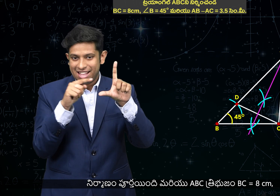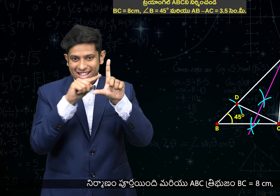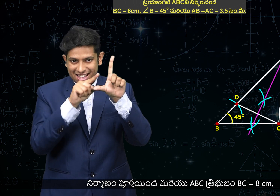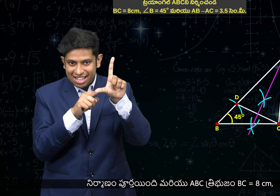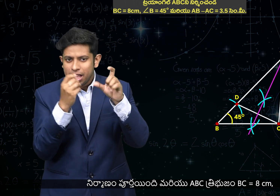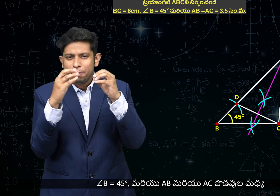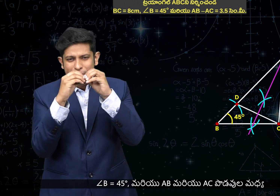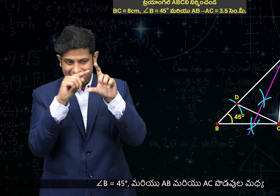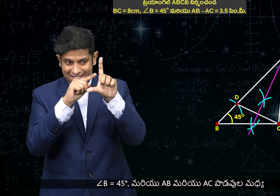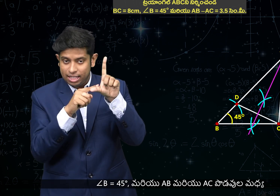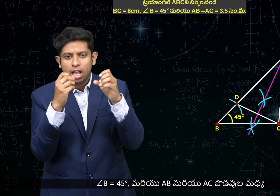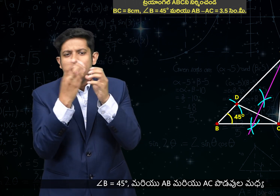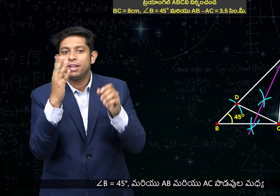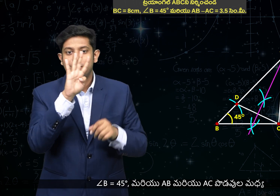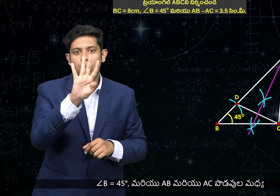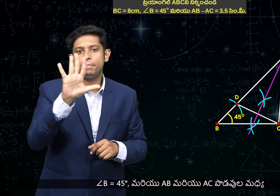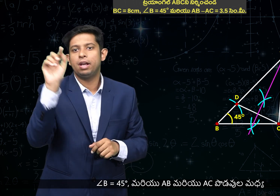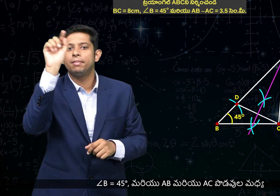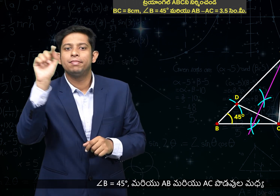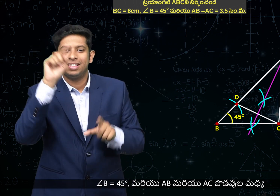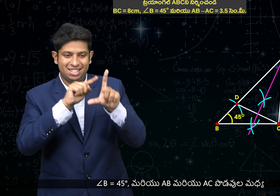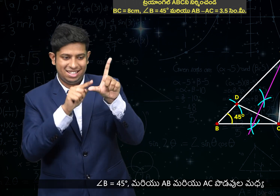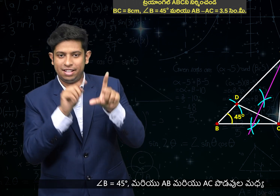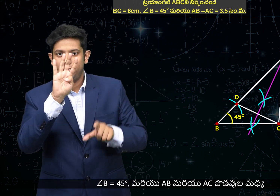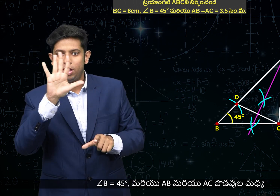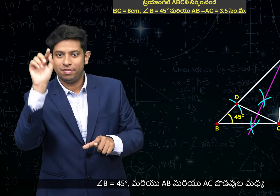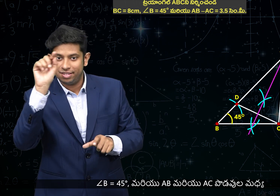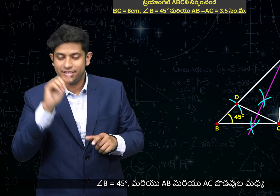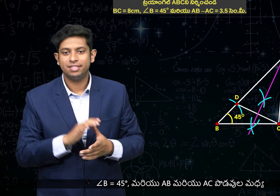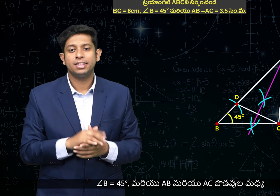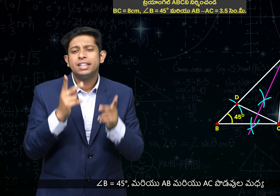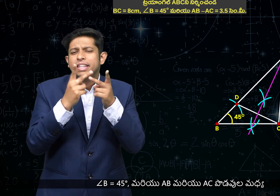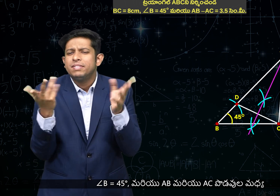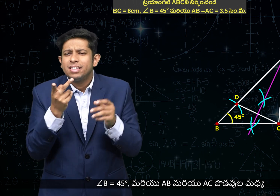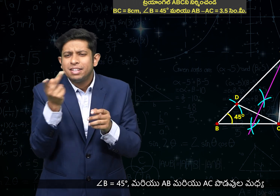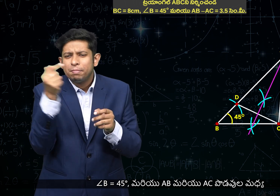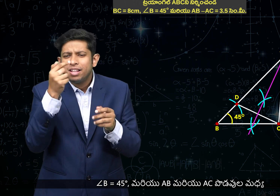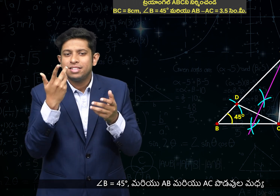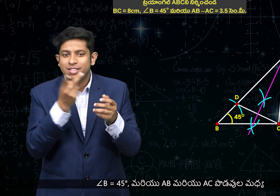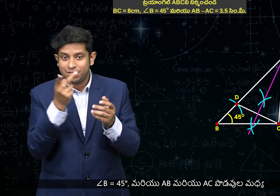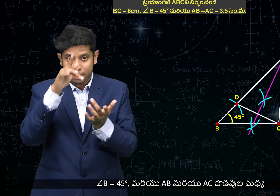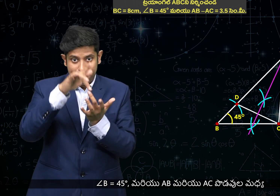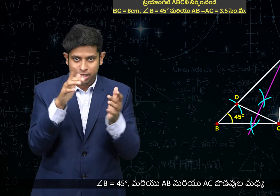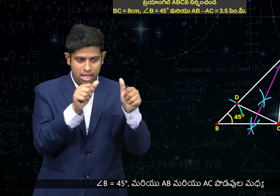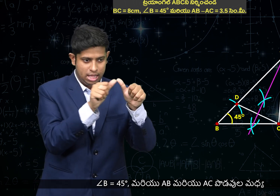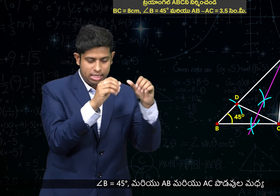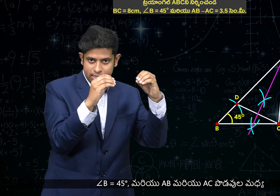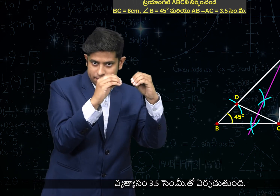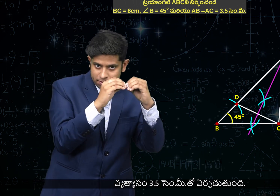సెంటీమీటర్లు, యాంగిల్ బి = 45 డిగ్రీలు మరియు ఏబీ మరియు ఏసీ పొడవుల మధ్య